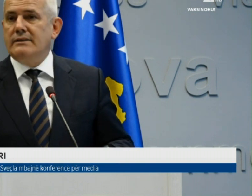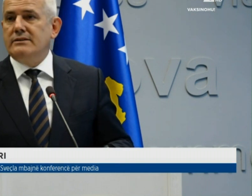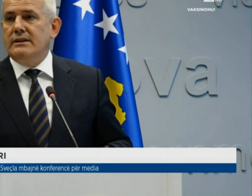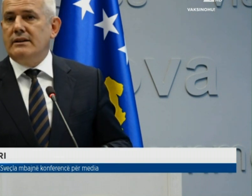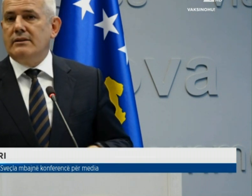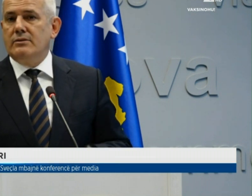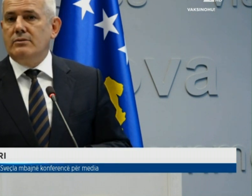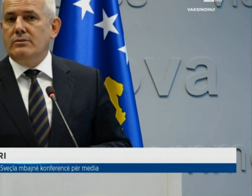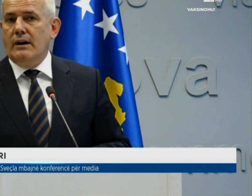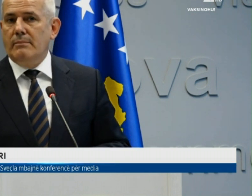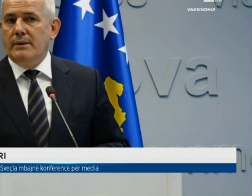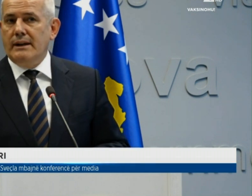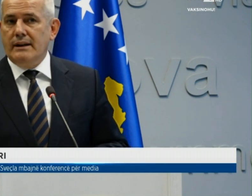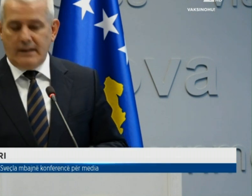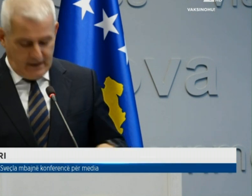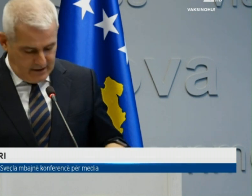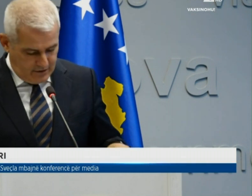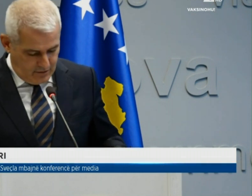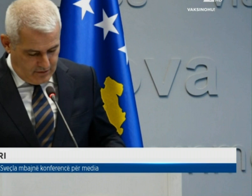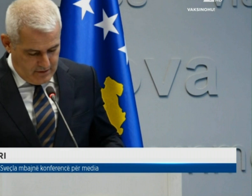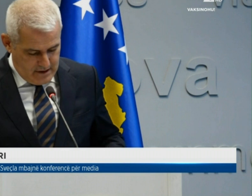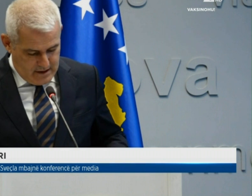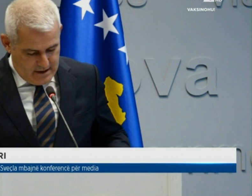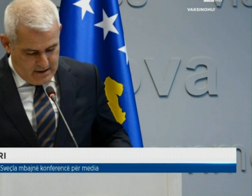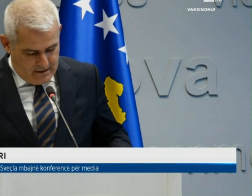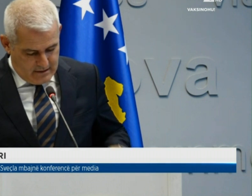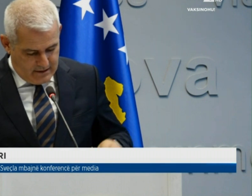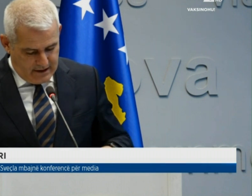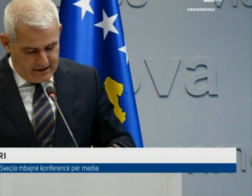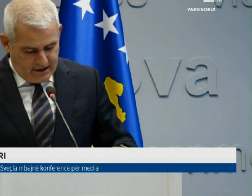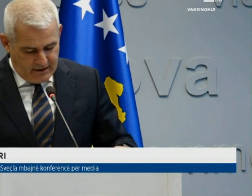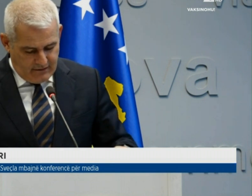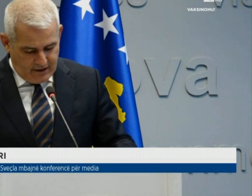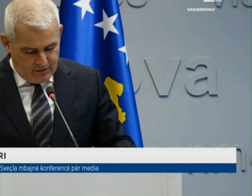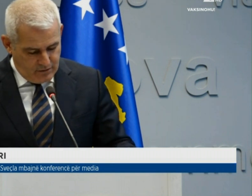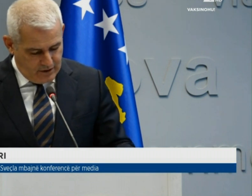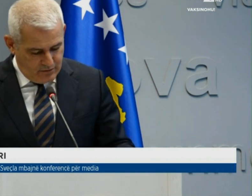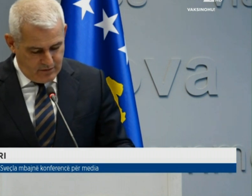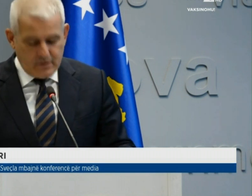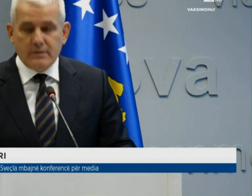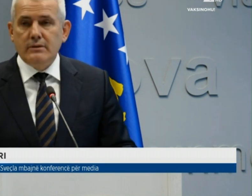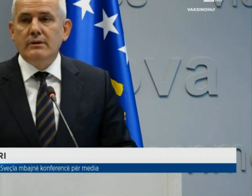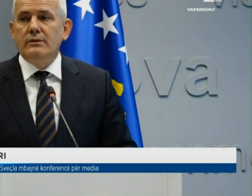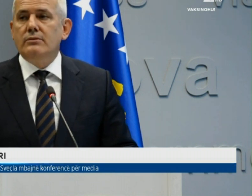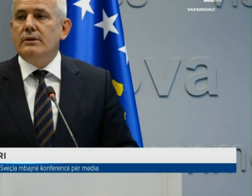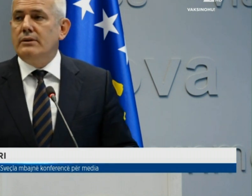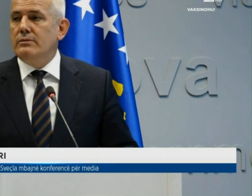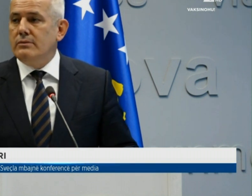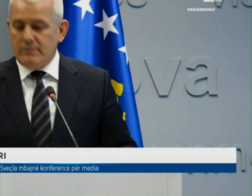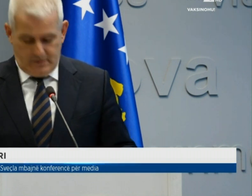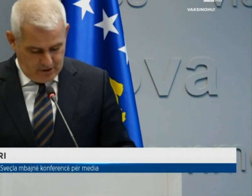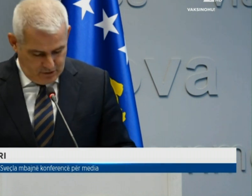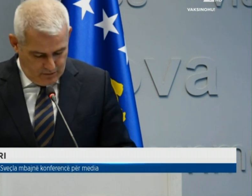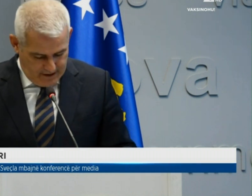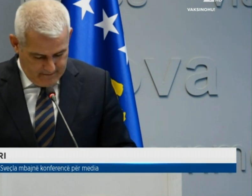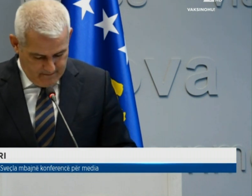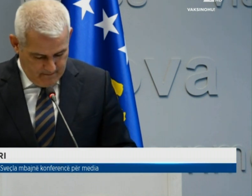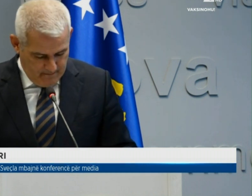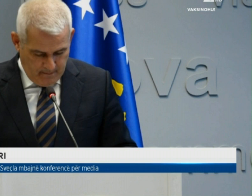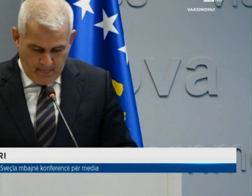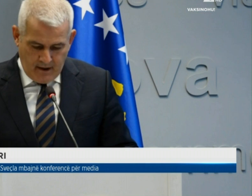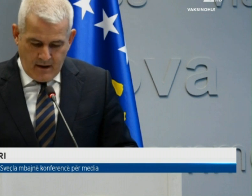dëshmit janë se këto apele e këto iniciativa janë duke ju